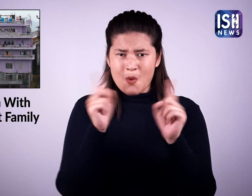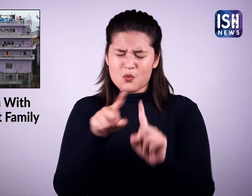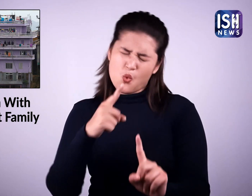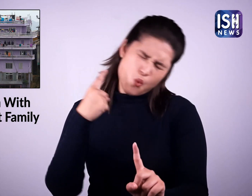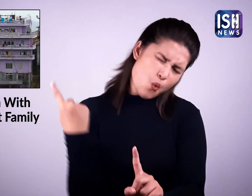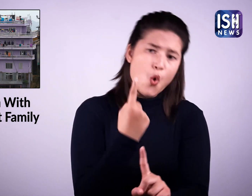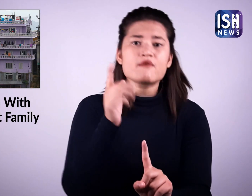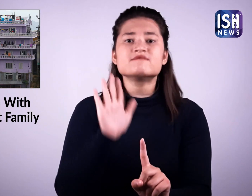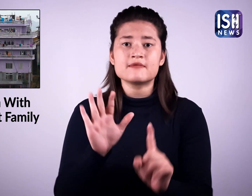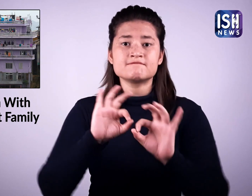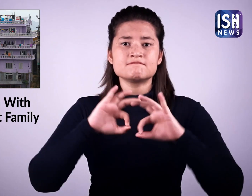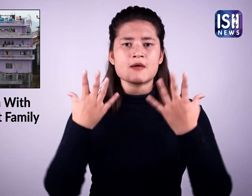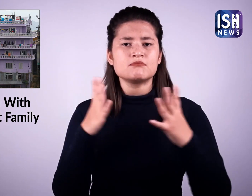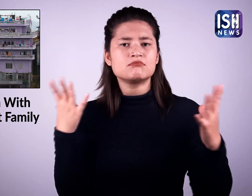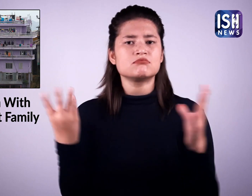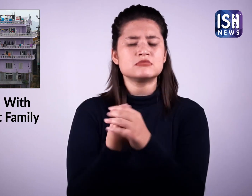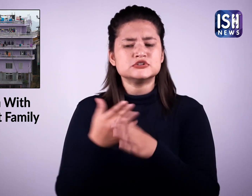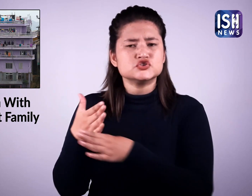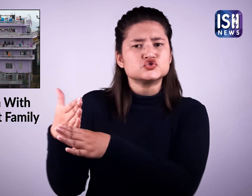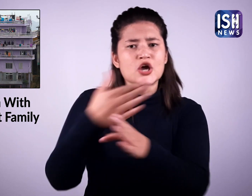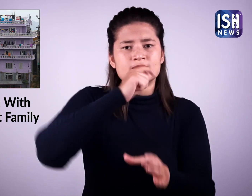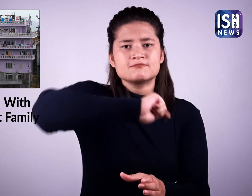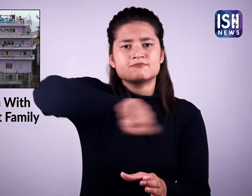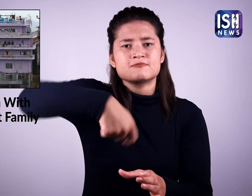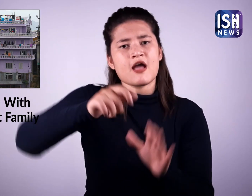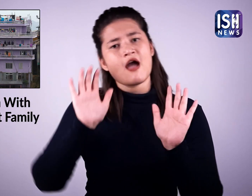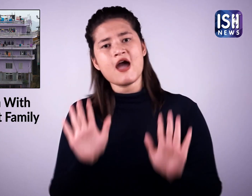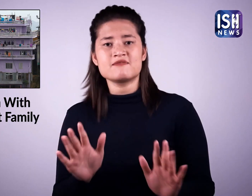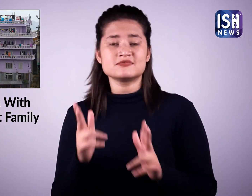लेकिन में सभी एक साथ ही एक रसोईगर साजा करते है